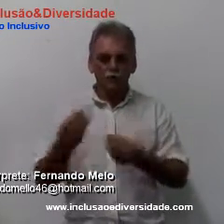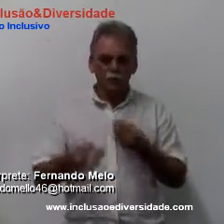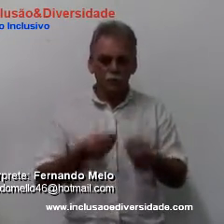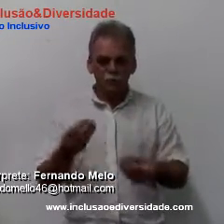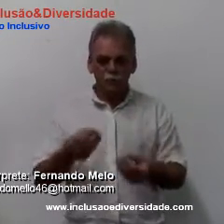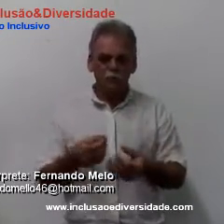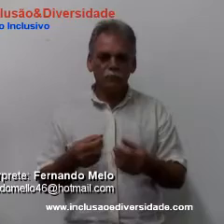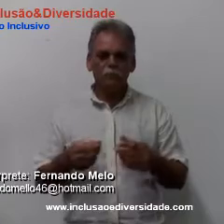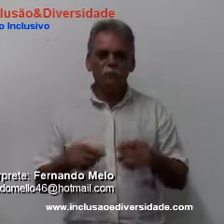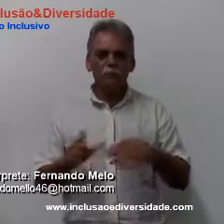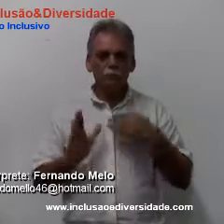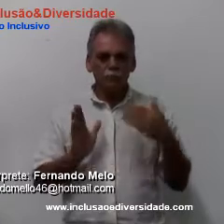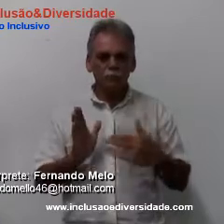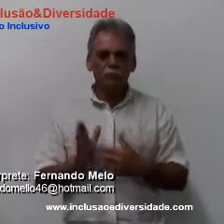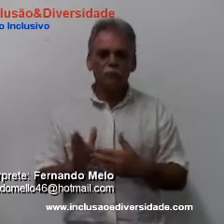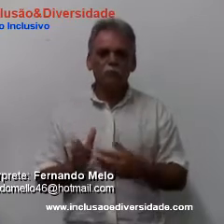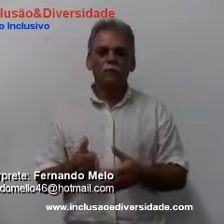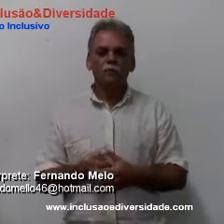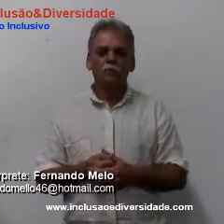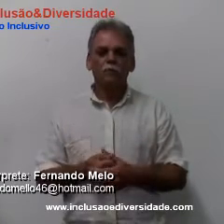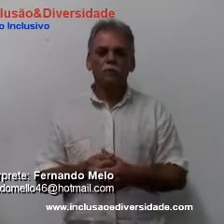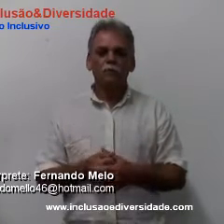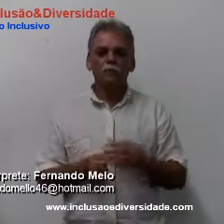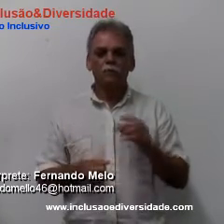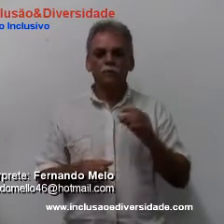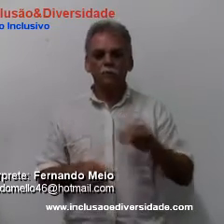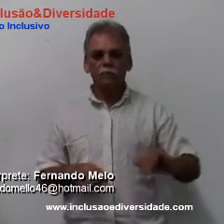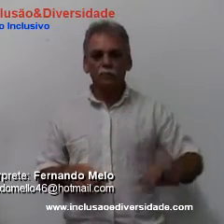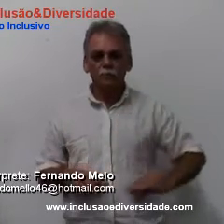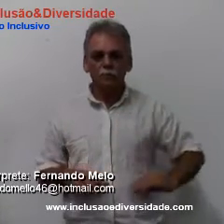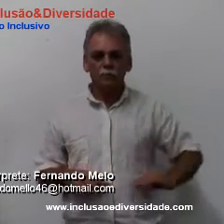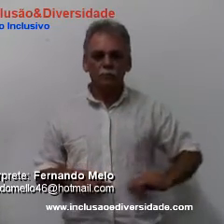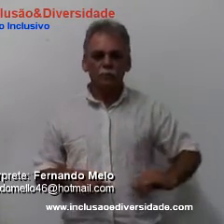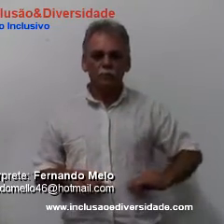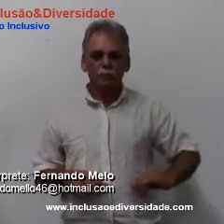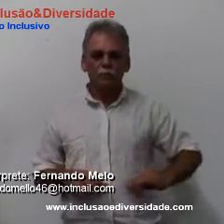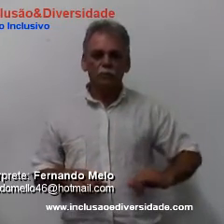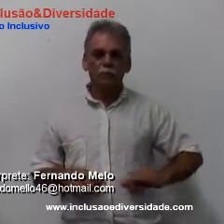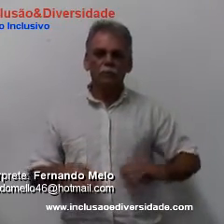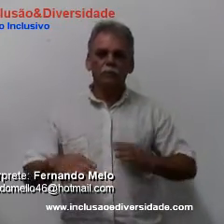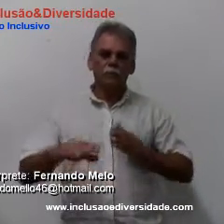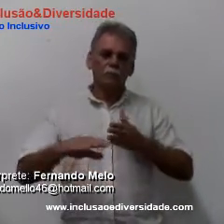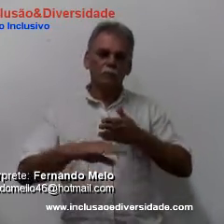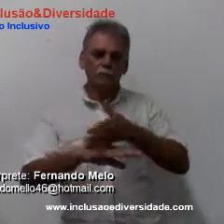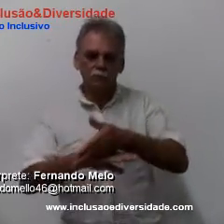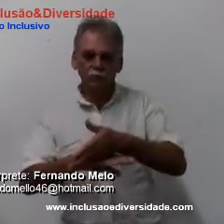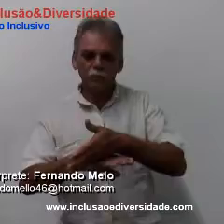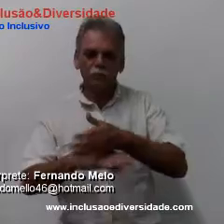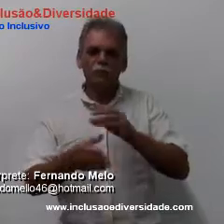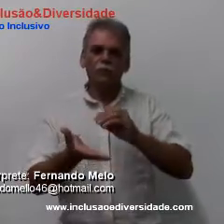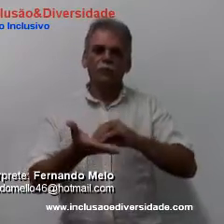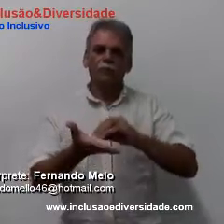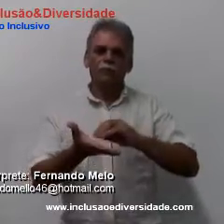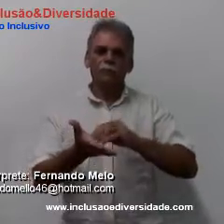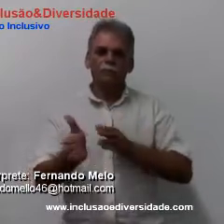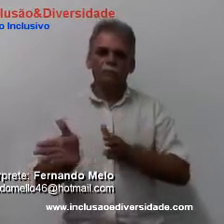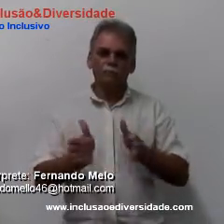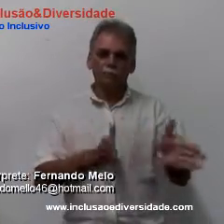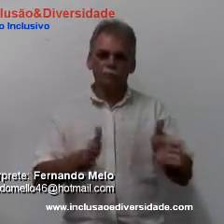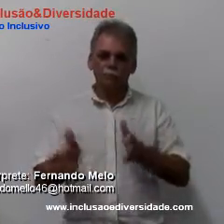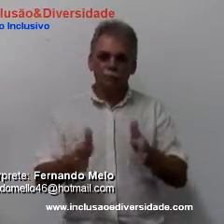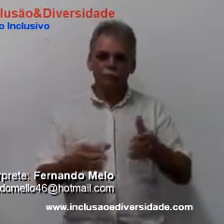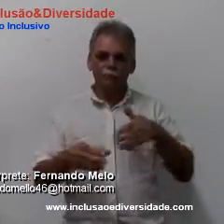forma plena, né? Eles sofrem pela falta de acessibilidade no pleito eleitoral.